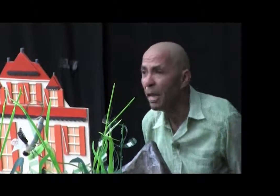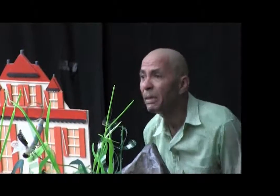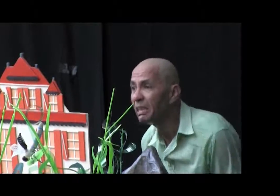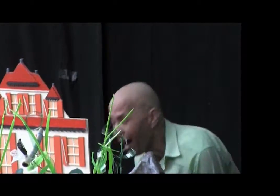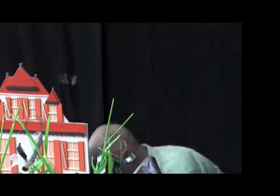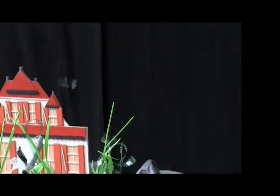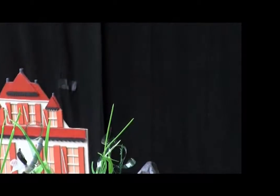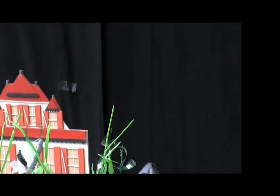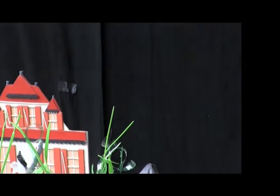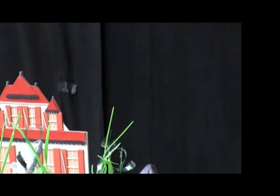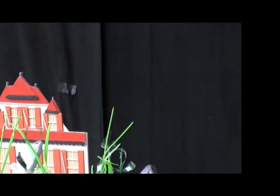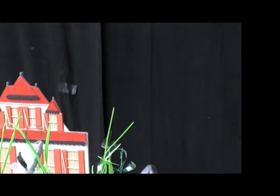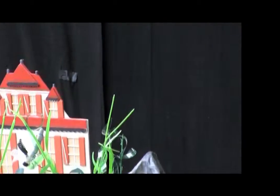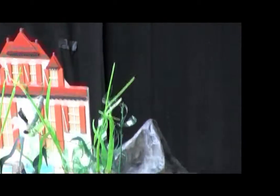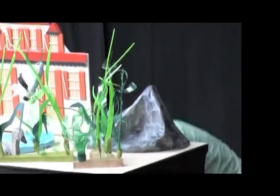Et puis ça,